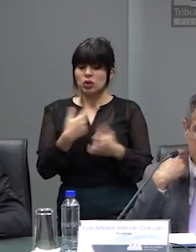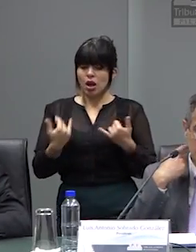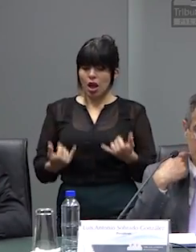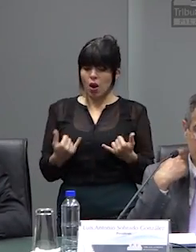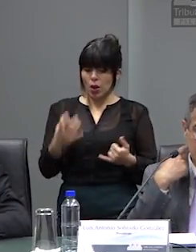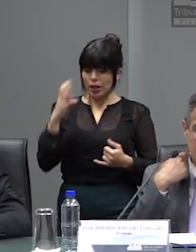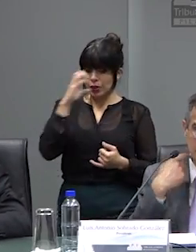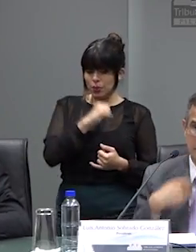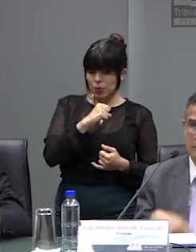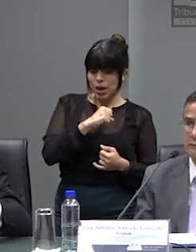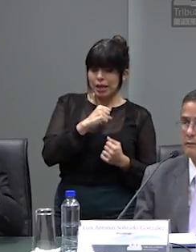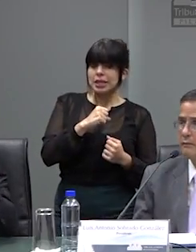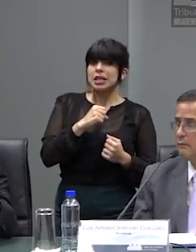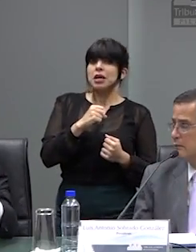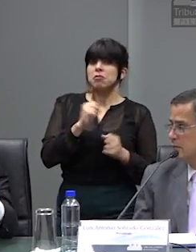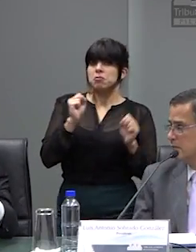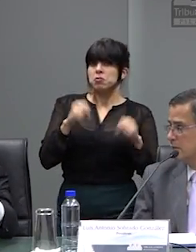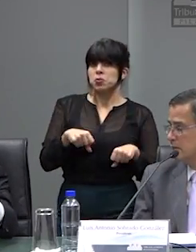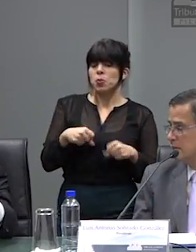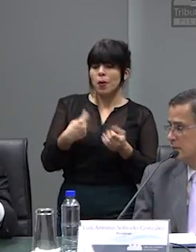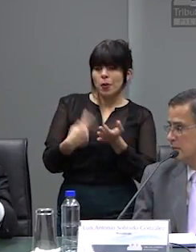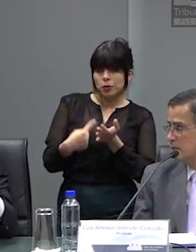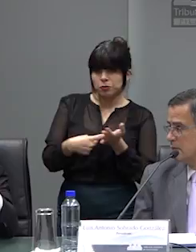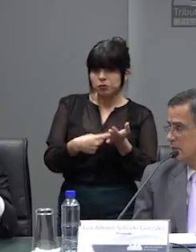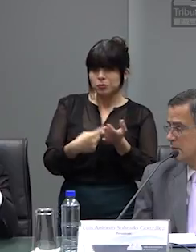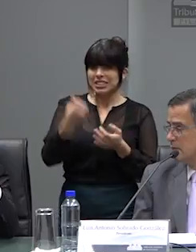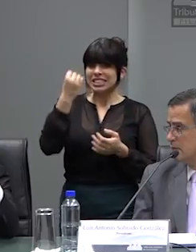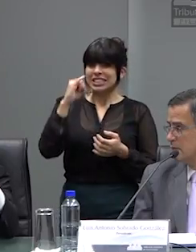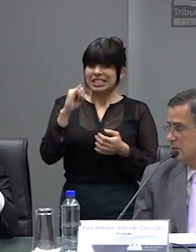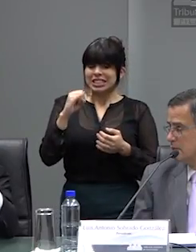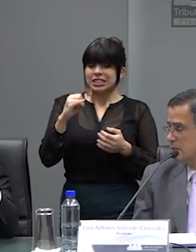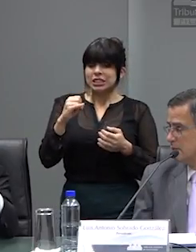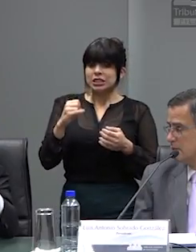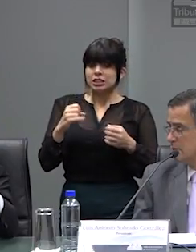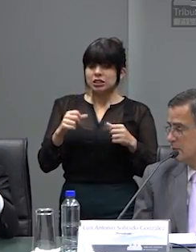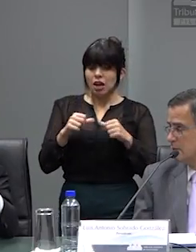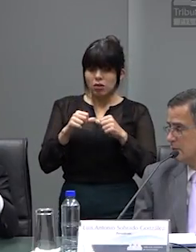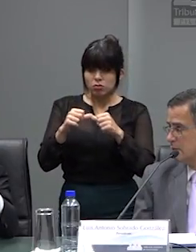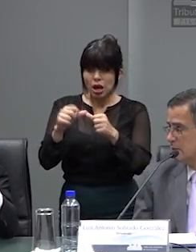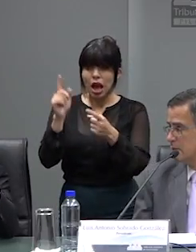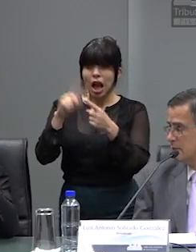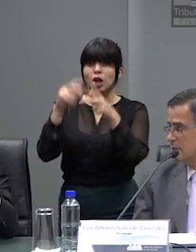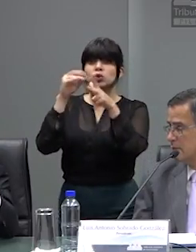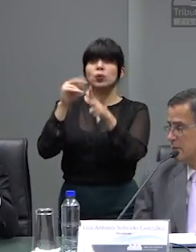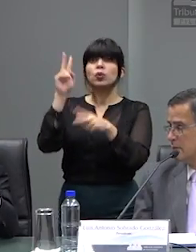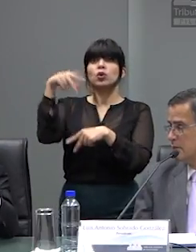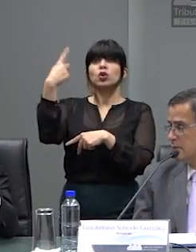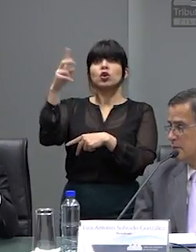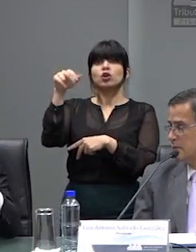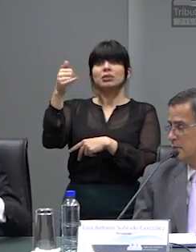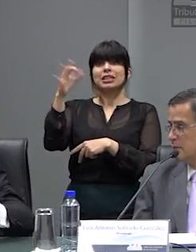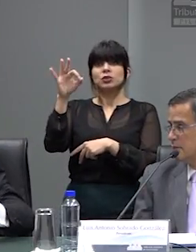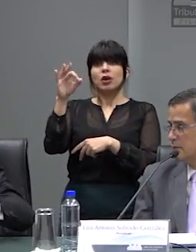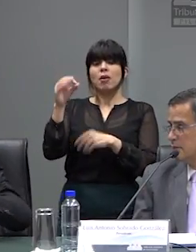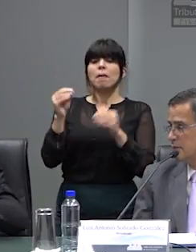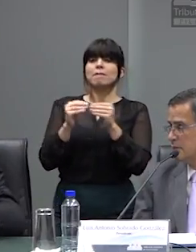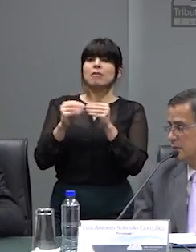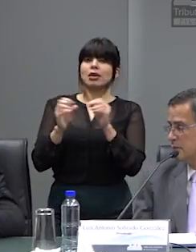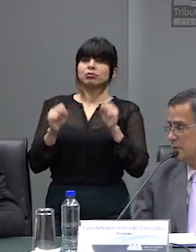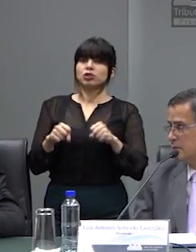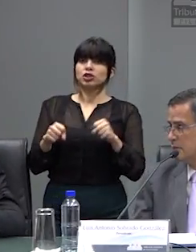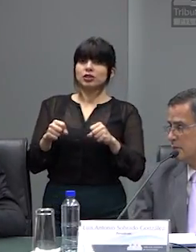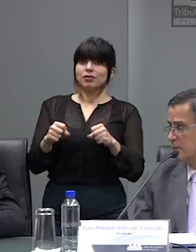ahora, podríamos decirlo, si se lleva hasta octubre del año 2019, la posibilidad que tenemos es que con